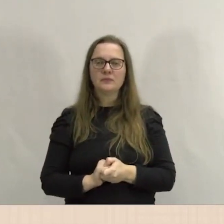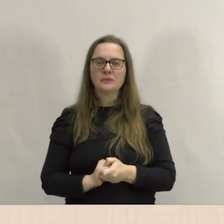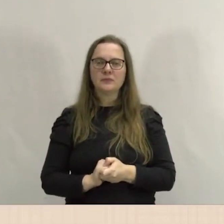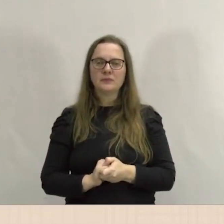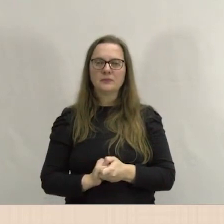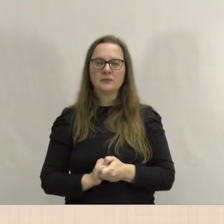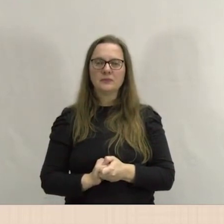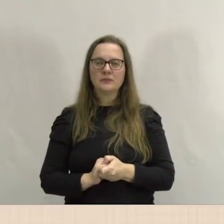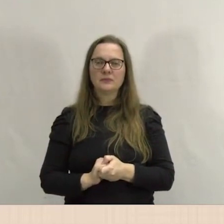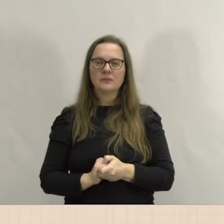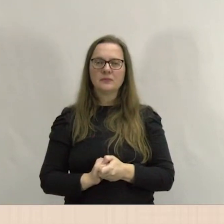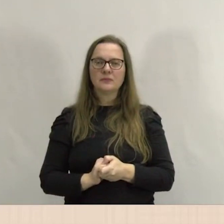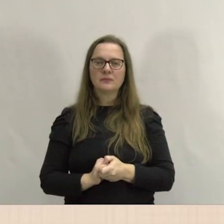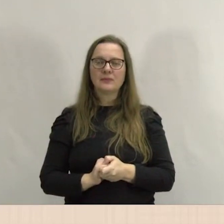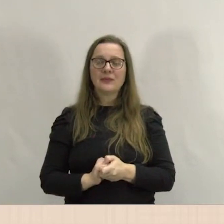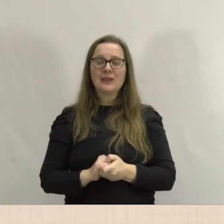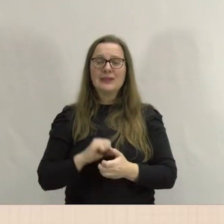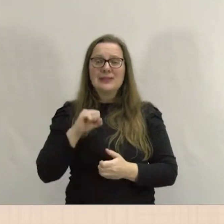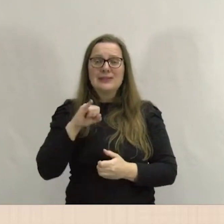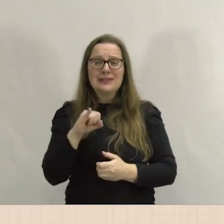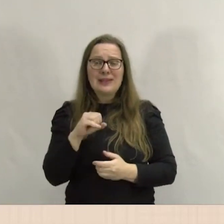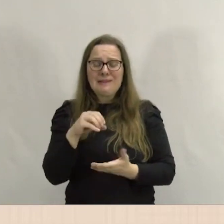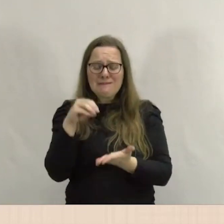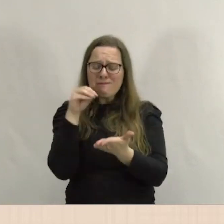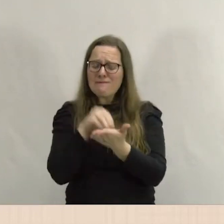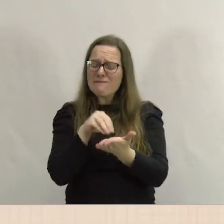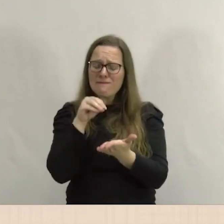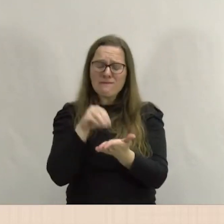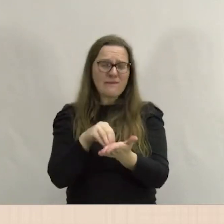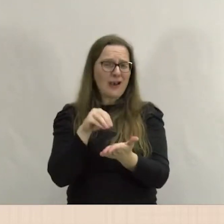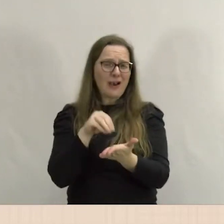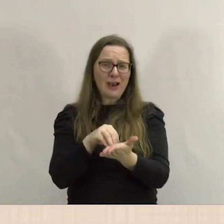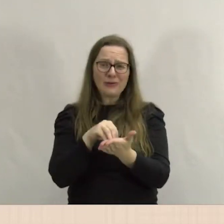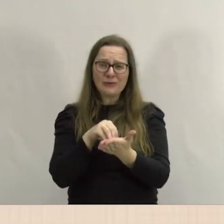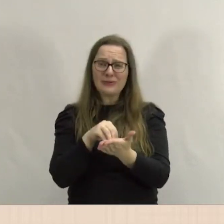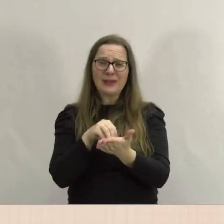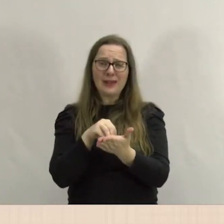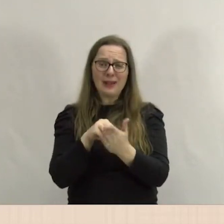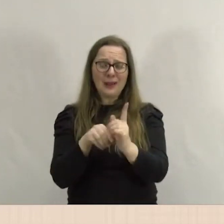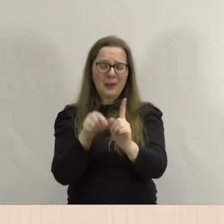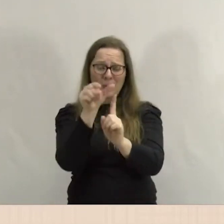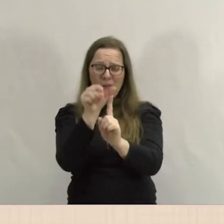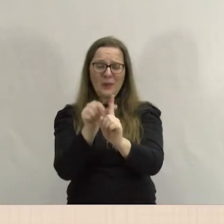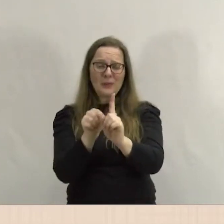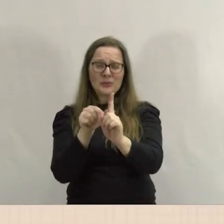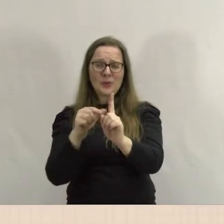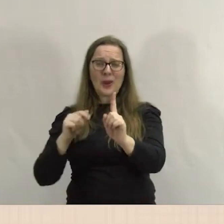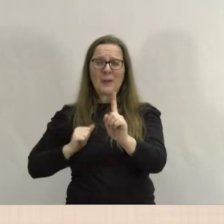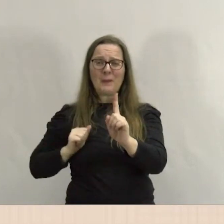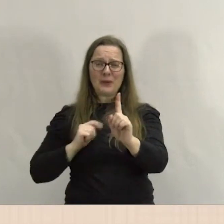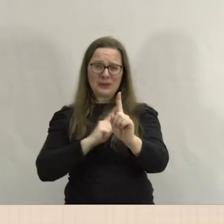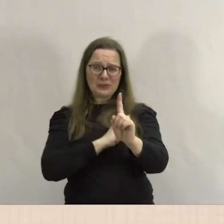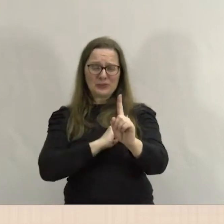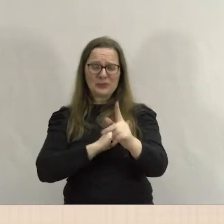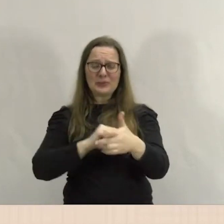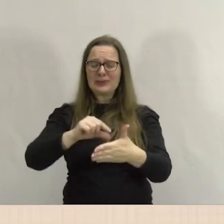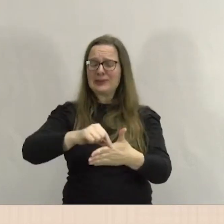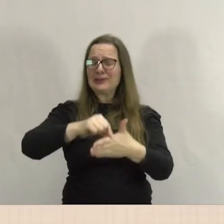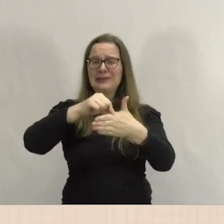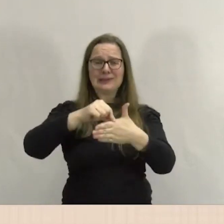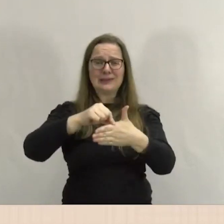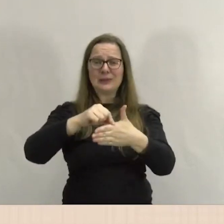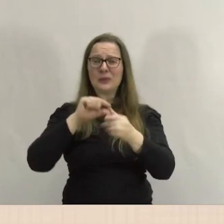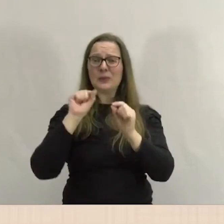Com a ausência dos apóstolos, consequentemente a ausência da liderança espiritual, propuseram então a liderança